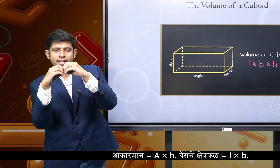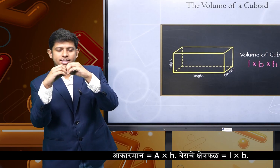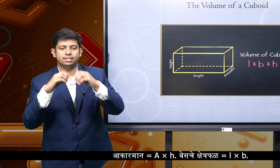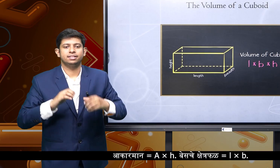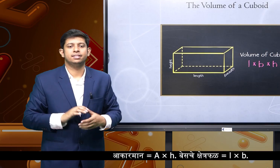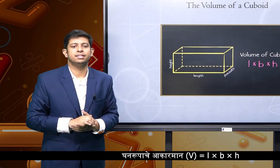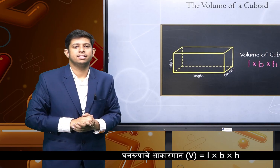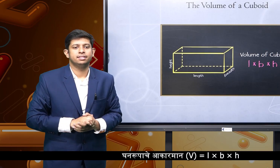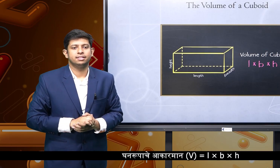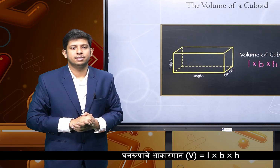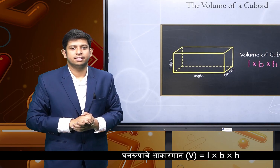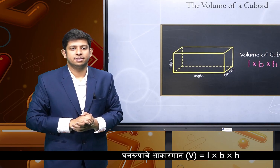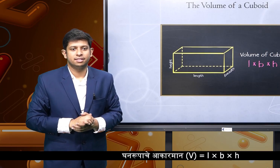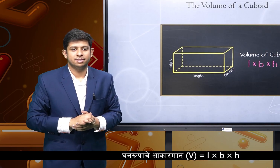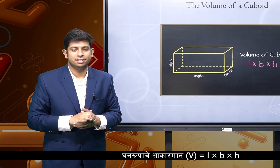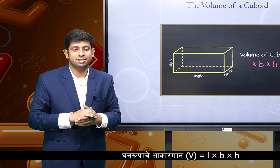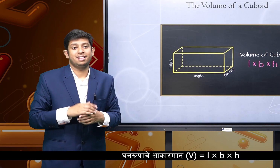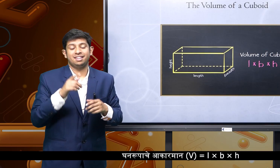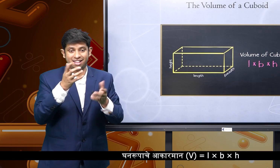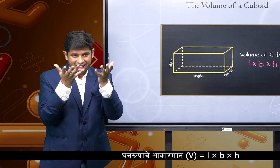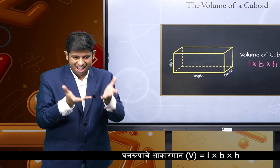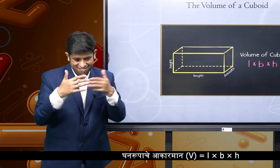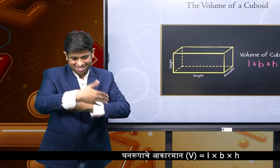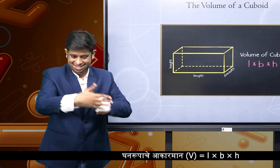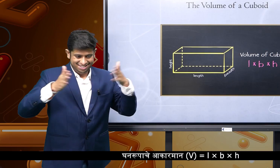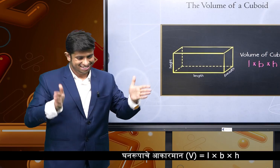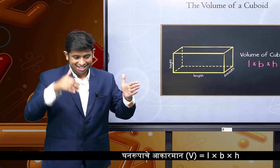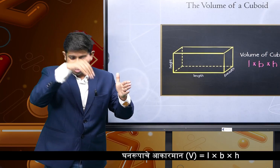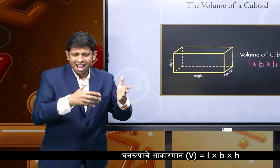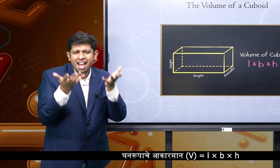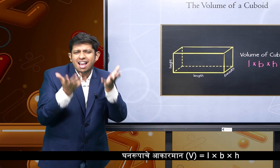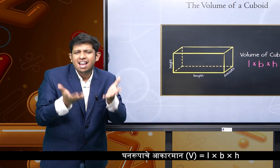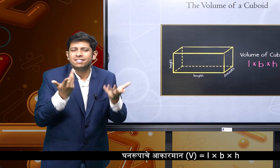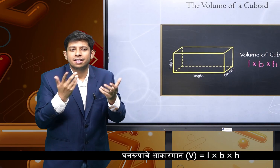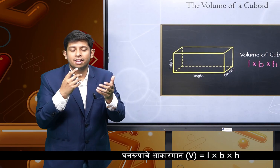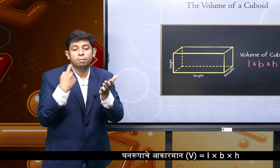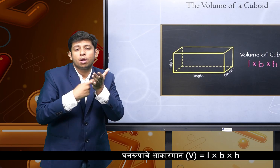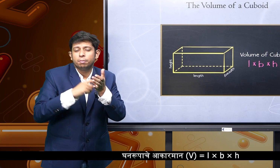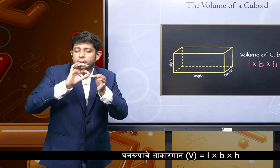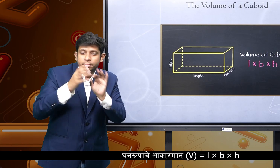B. घनरूपाचे आकारमान V बरोबर L गुणिले B गुणिले H.